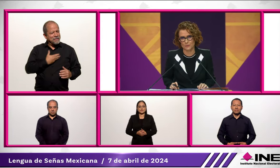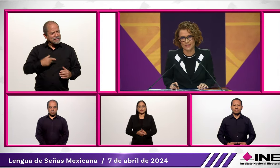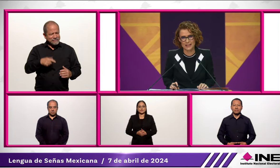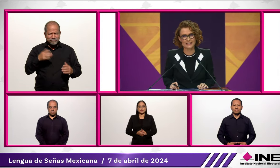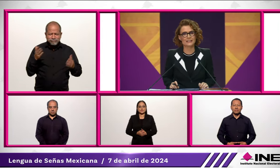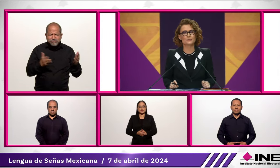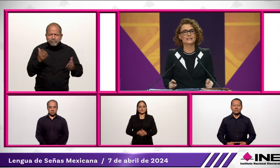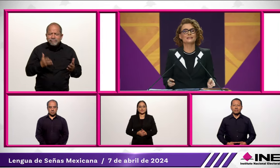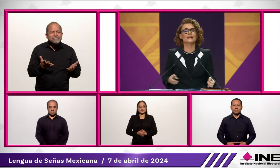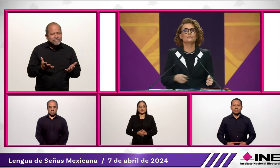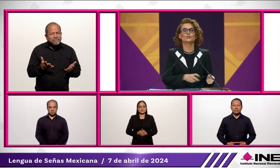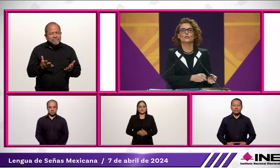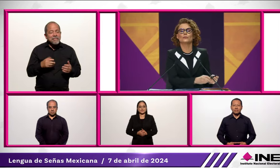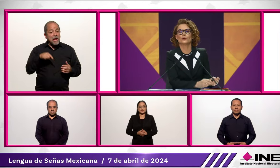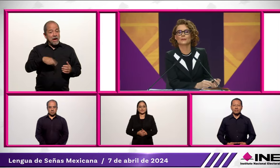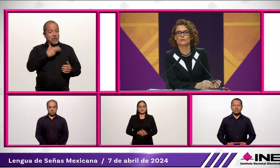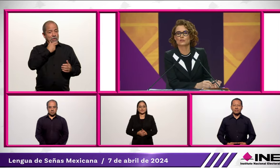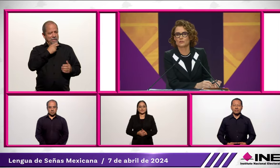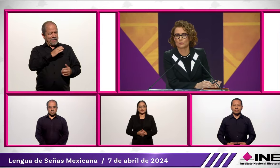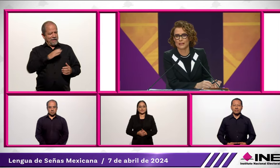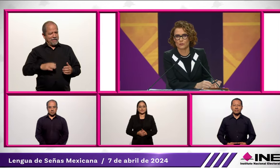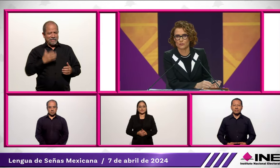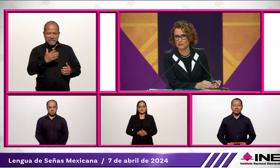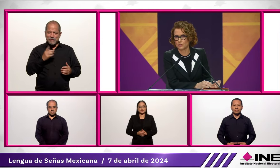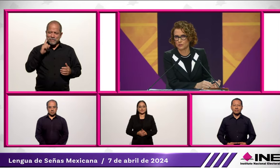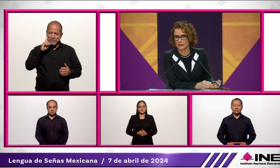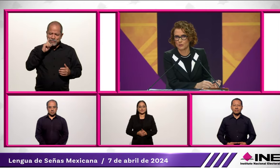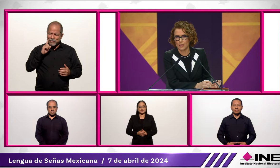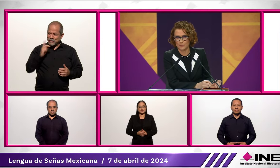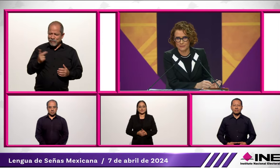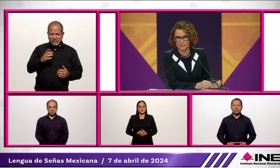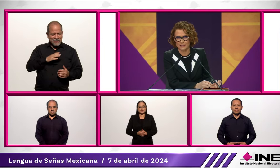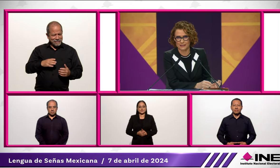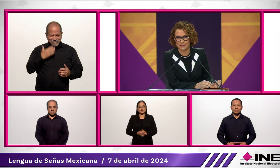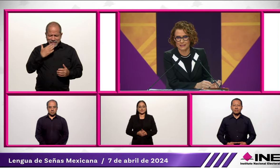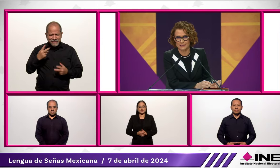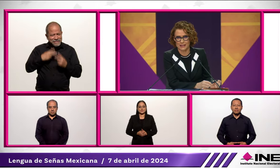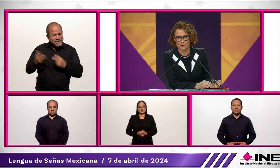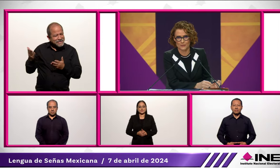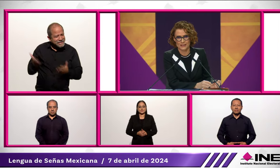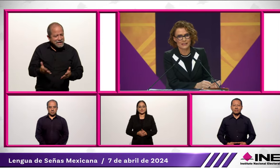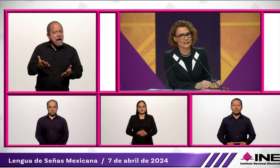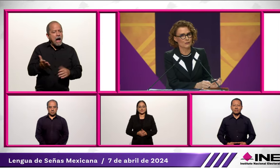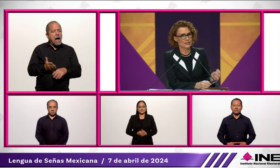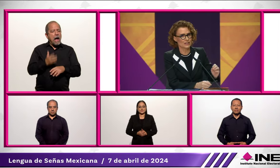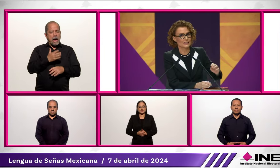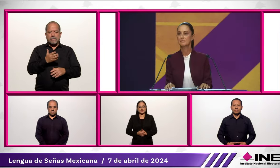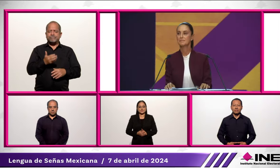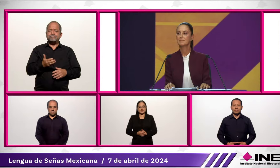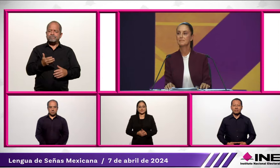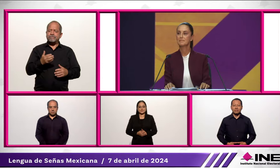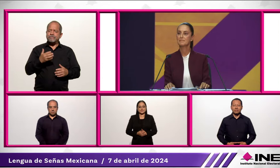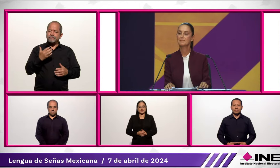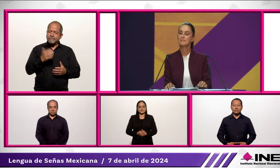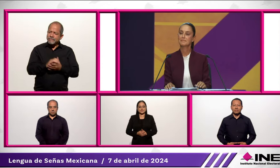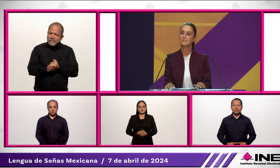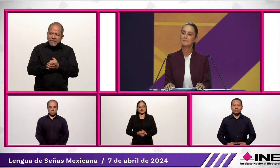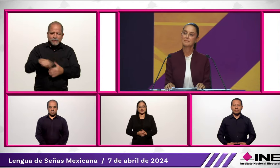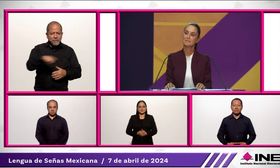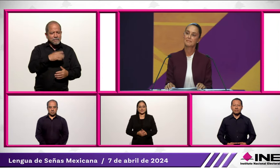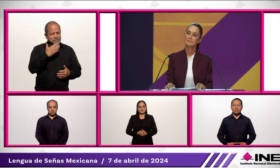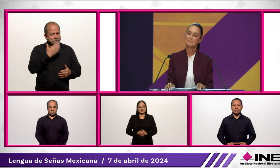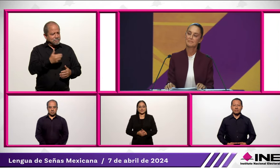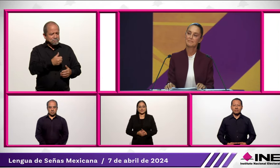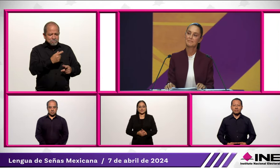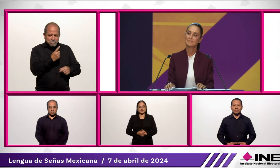y el protagonista de este ejercicio, a quienes presentaremos conforme a los resultados del sorteo previamente realizado. Claudia